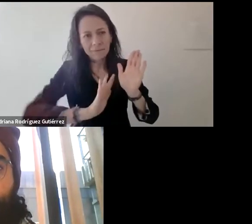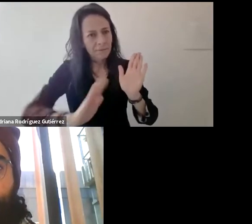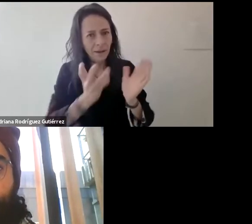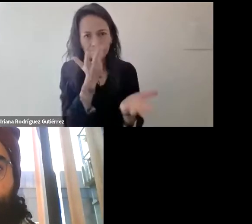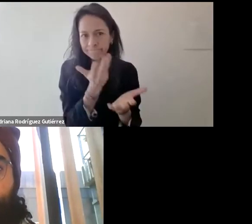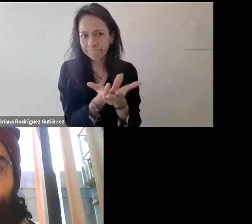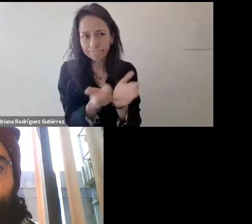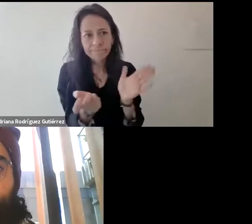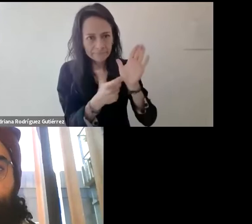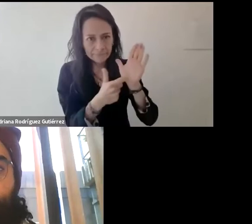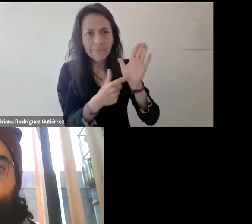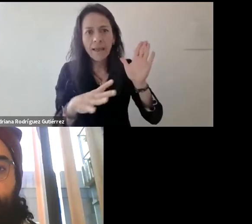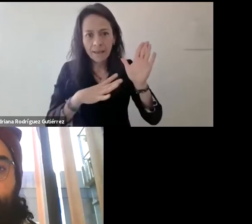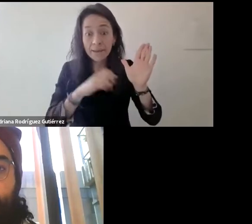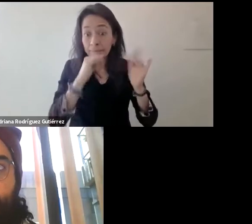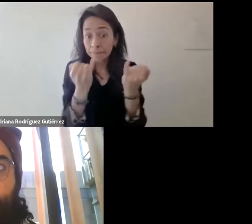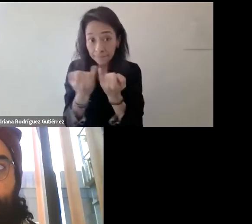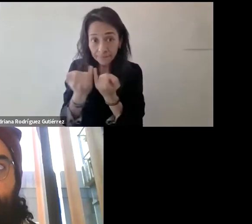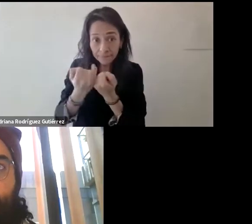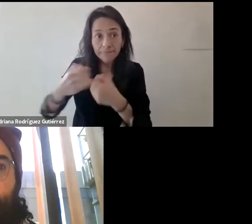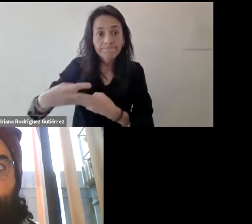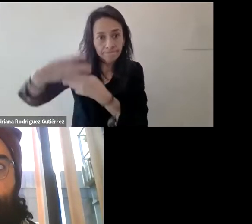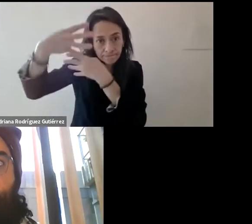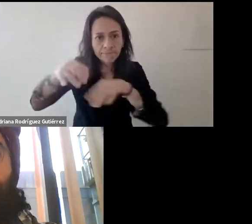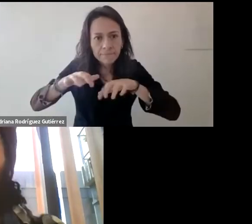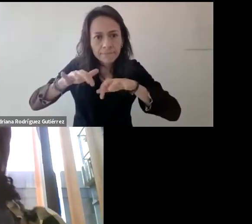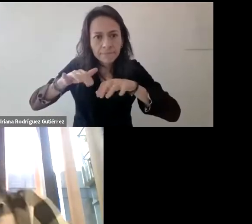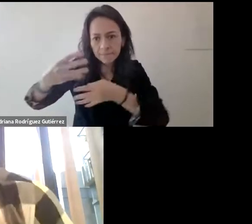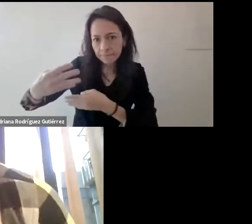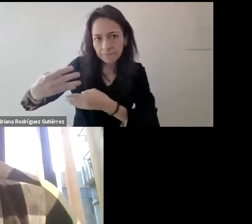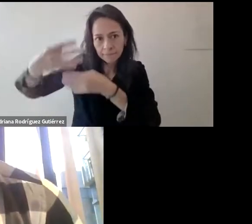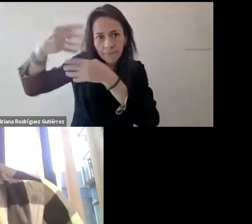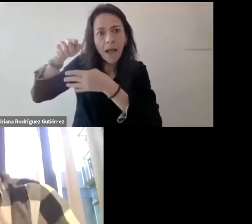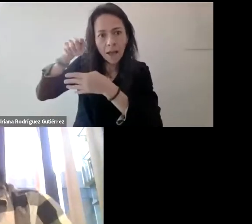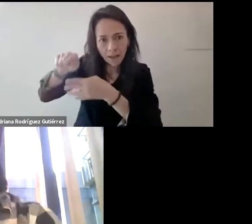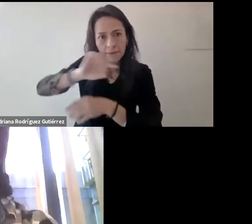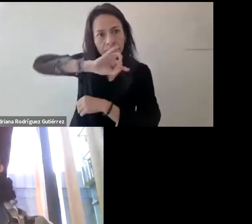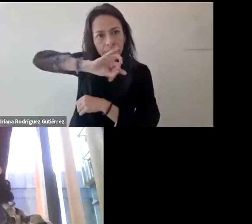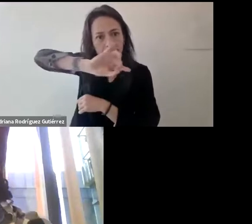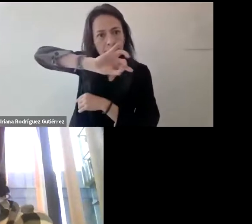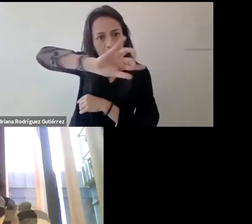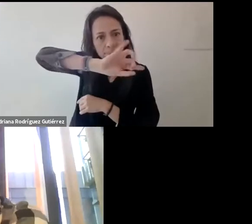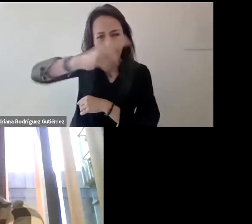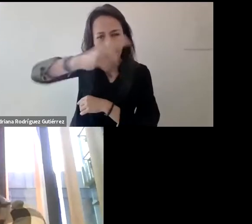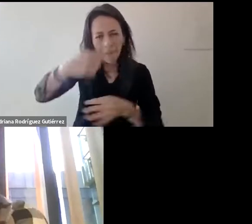a encontrar el chat, ahí en donde vamos a compartir estos documentos.